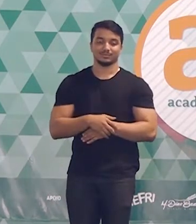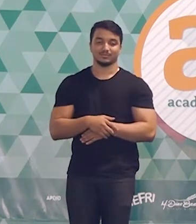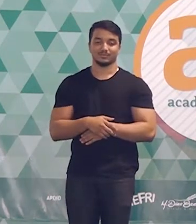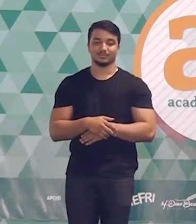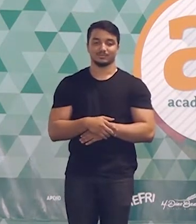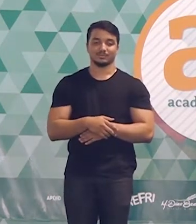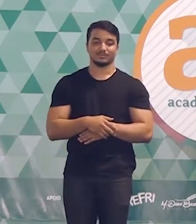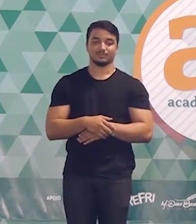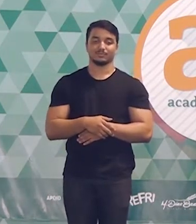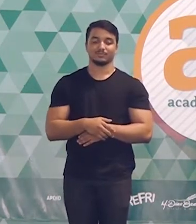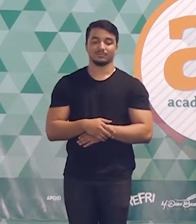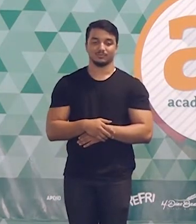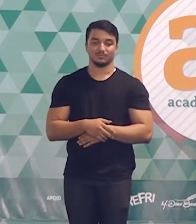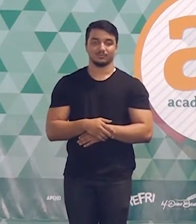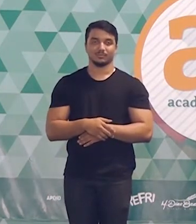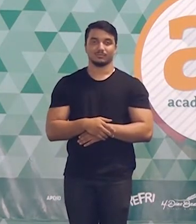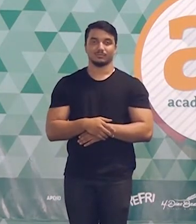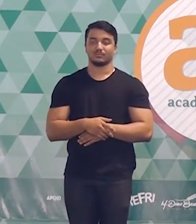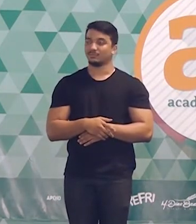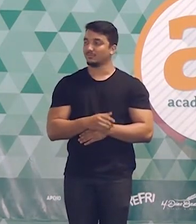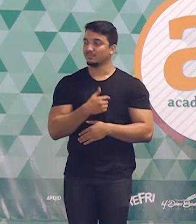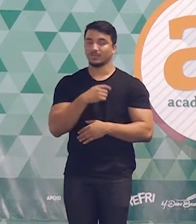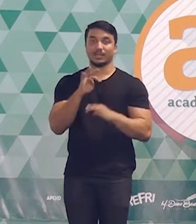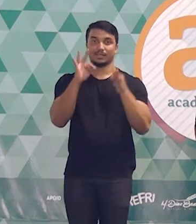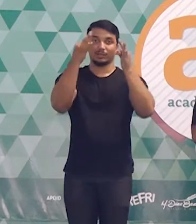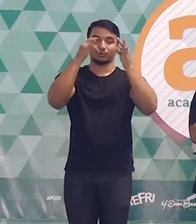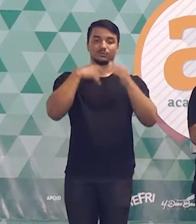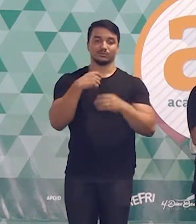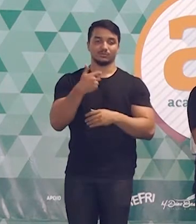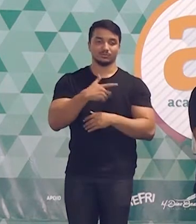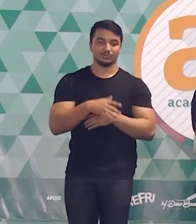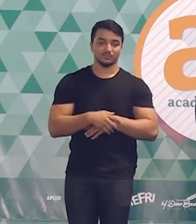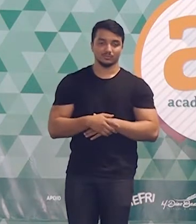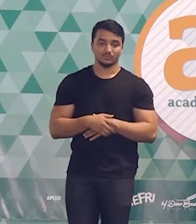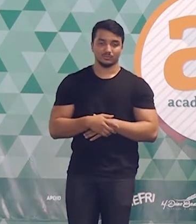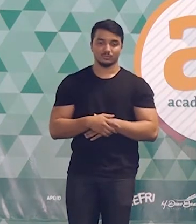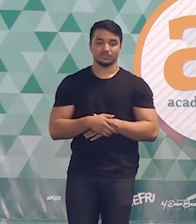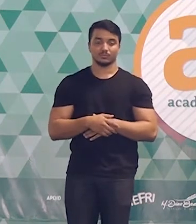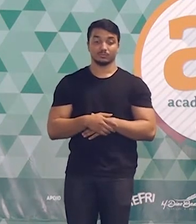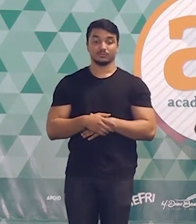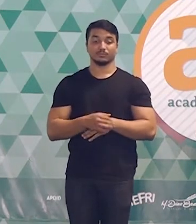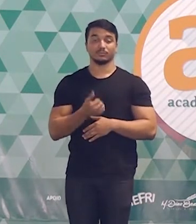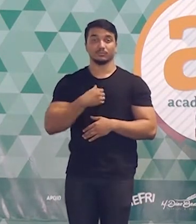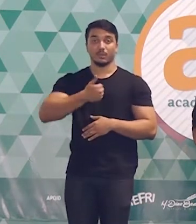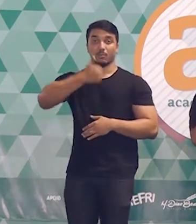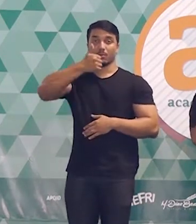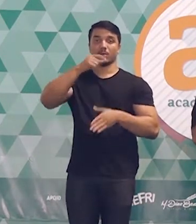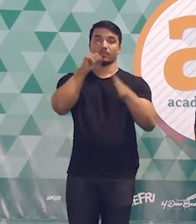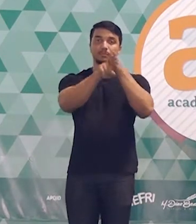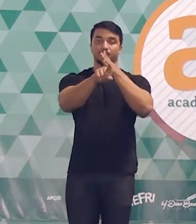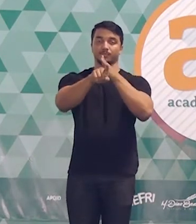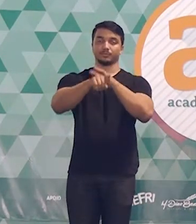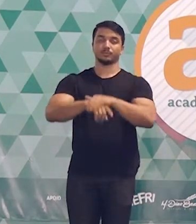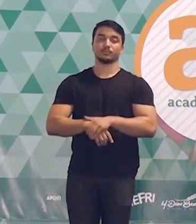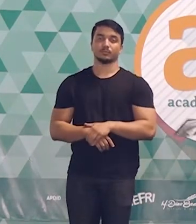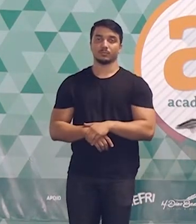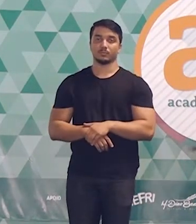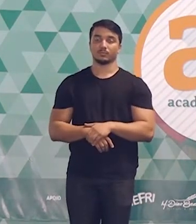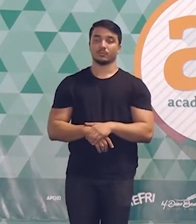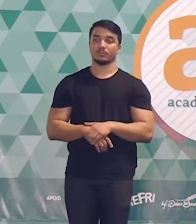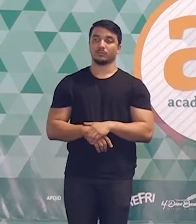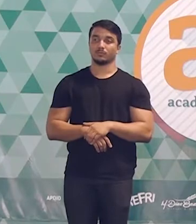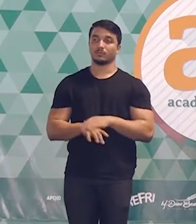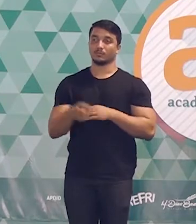esqueci a parte da alta tecnologia, que é ligar, né? Mas vamos lá, questão 1, então. Para quem